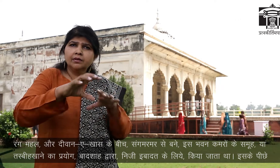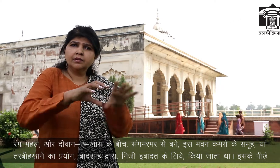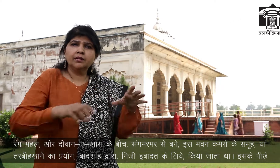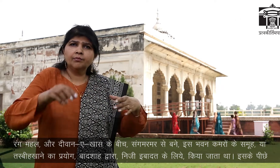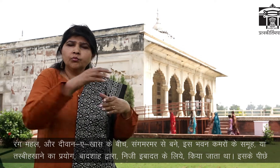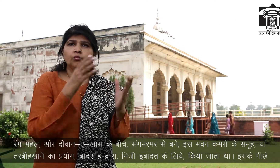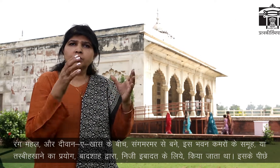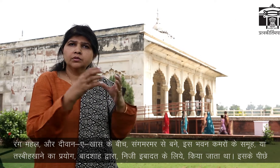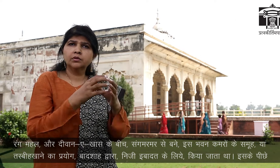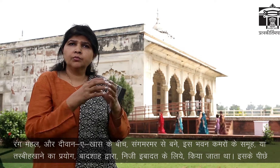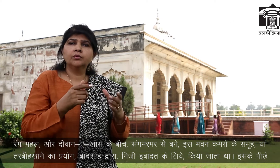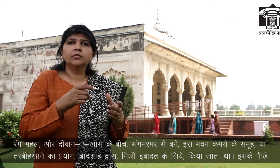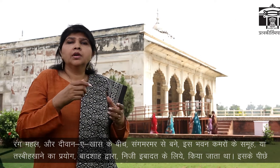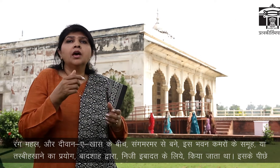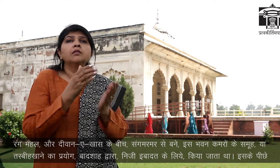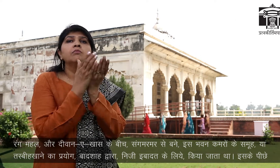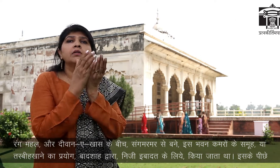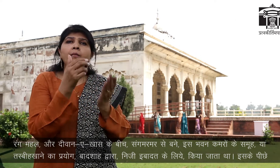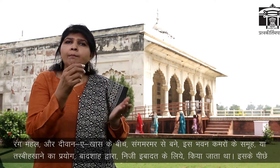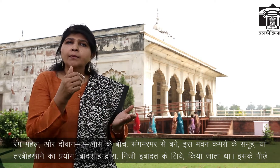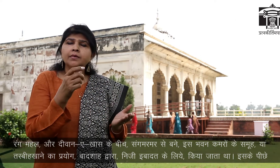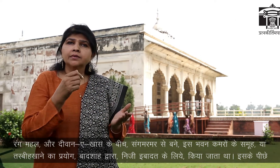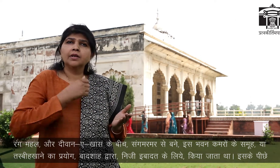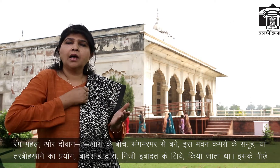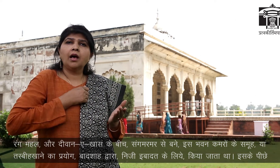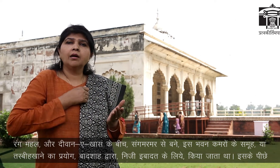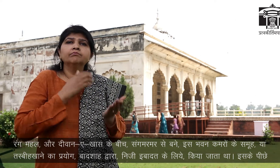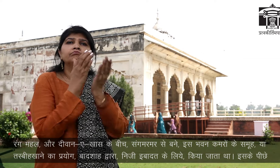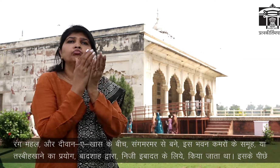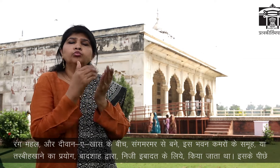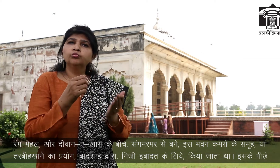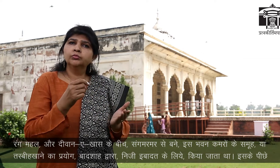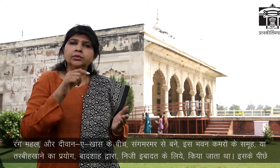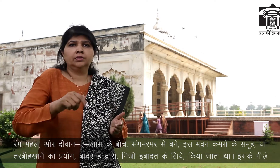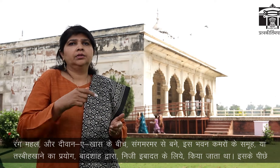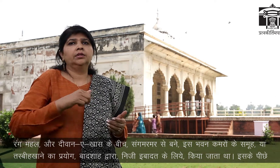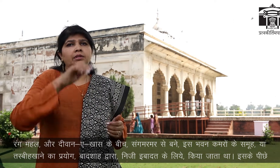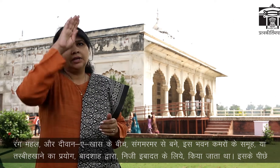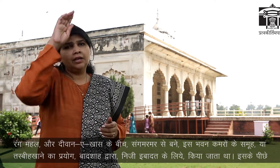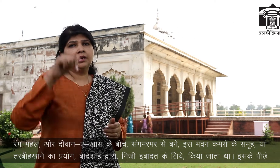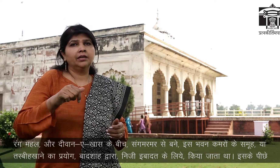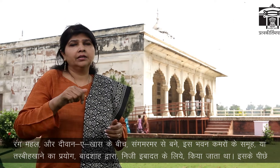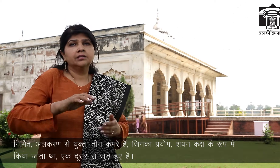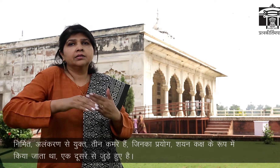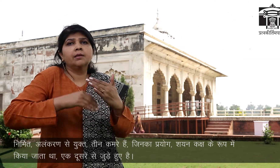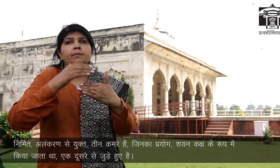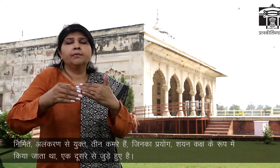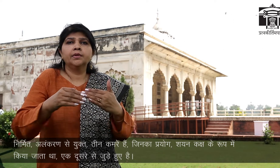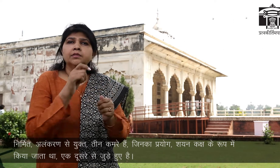खाने का प्रयोग बादशाह द्वारा निजी इबादत के लिए किया जाता था। इसके पीछे निर्मित